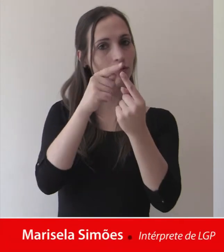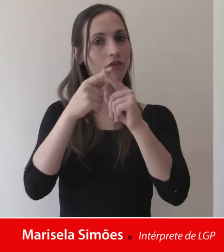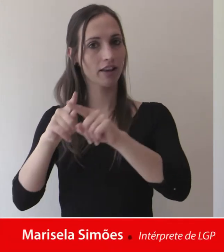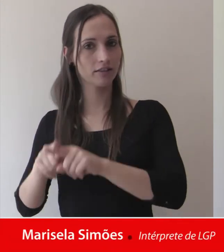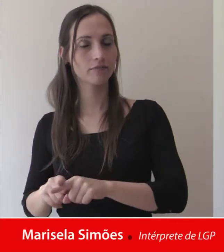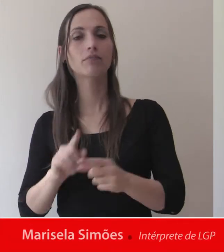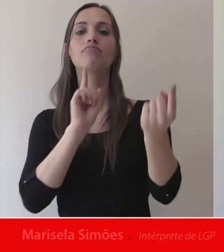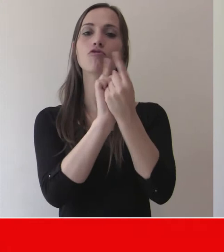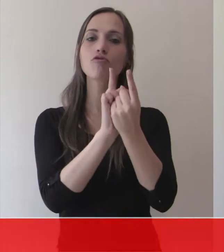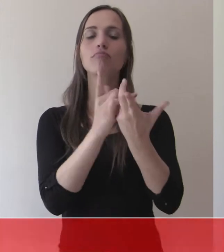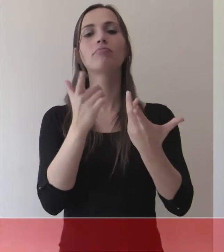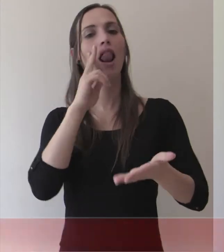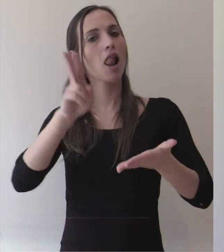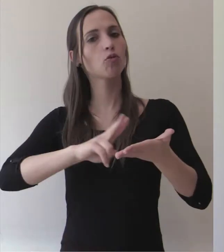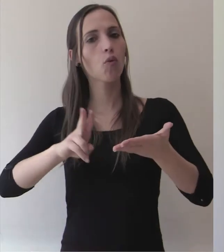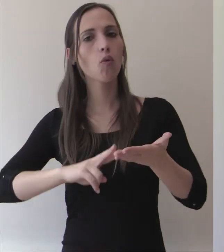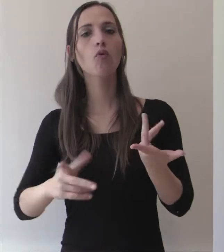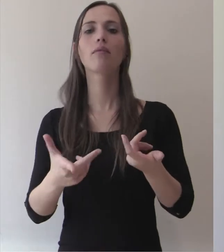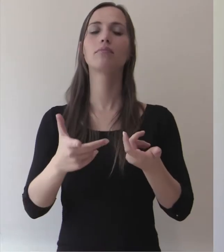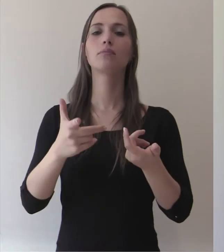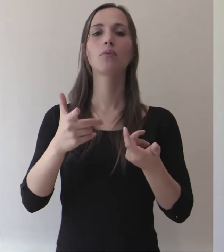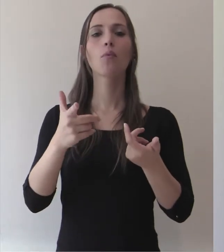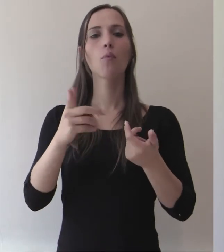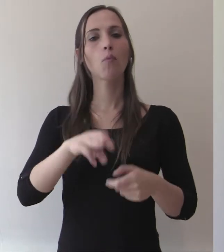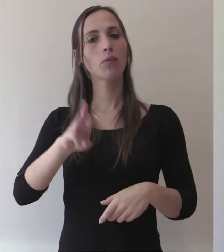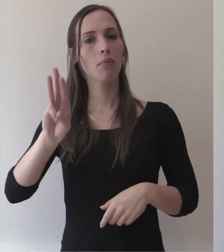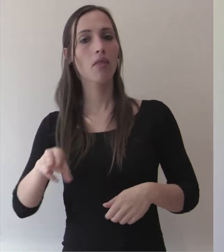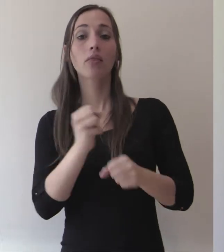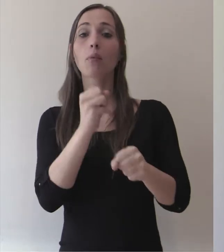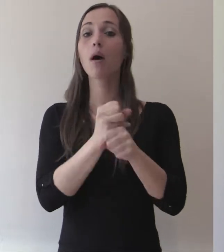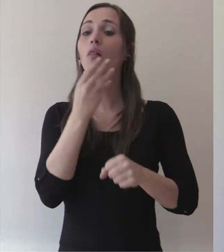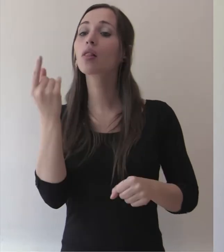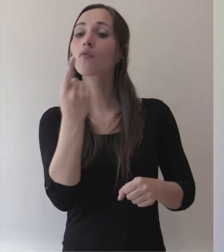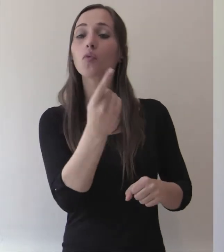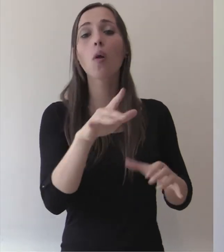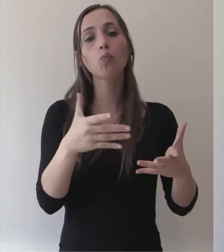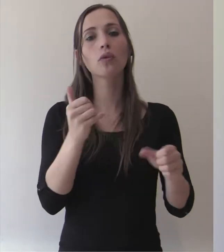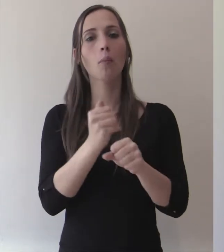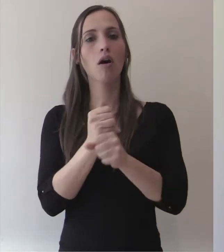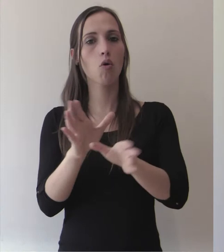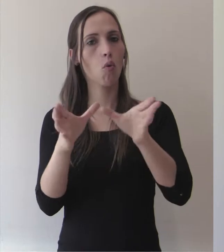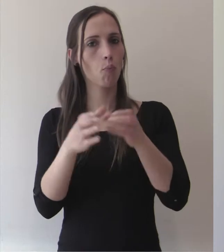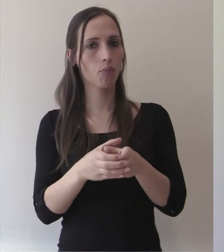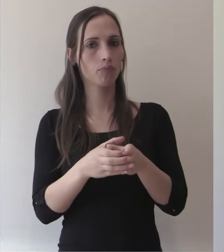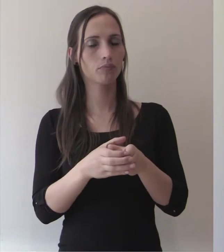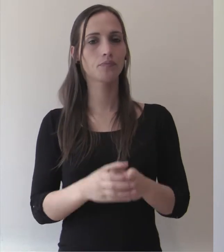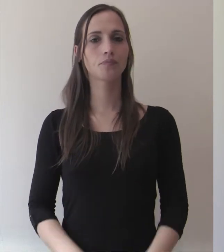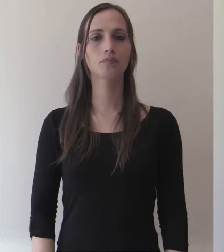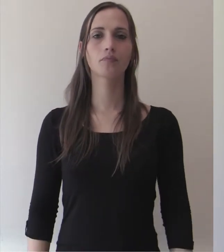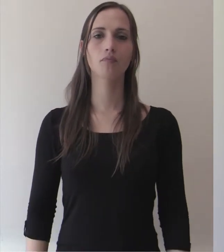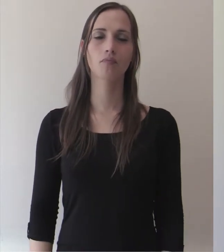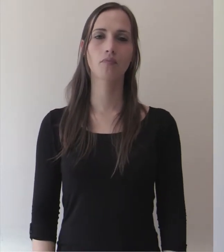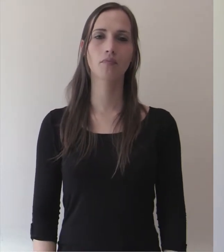diferenciadas: atendimento, leitura informal, multimédia e trabalho individual ou de grupo.